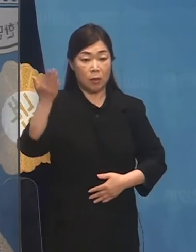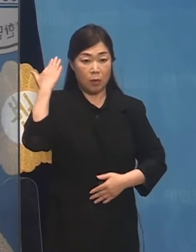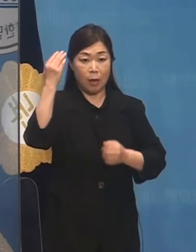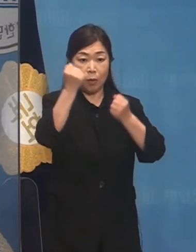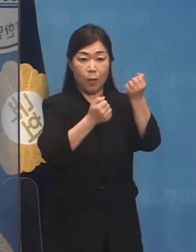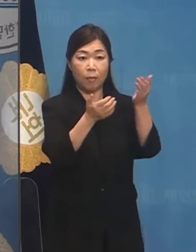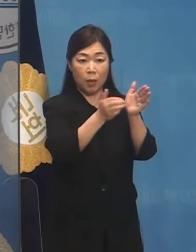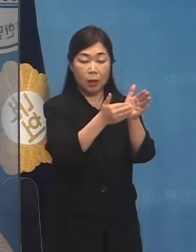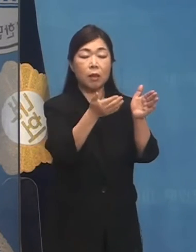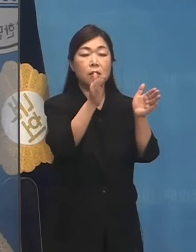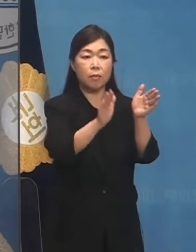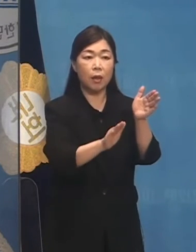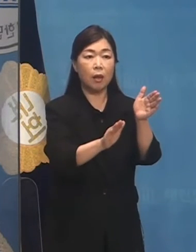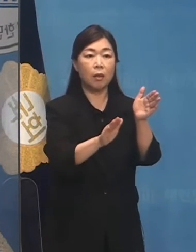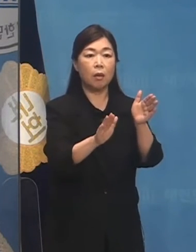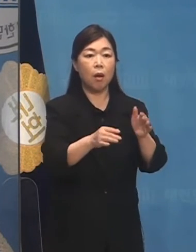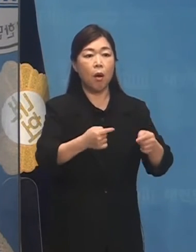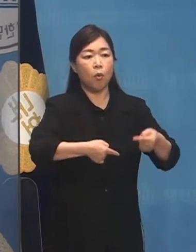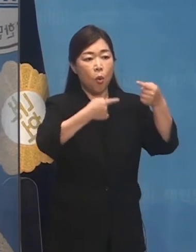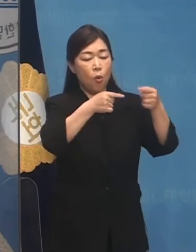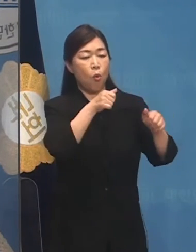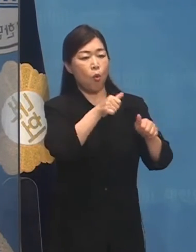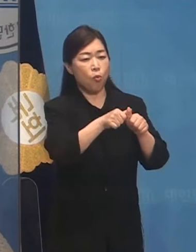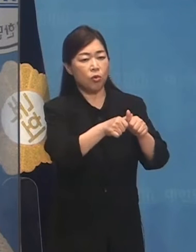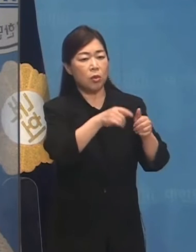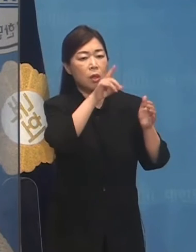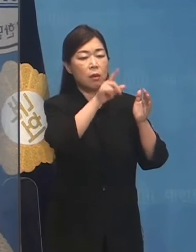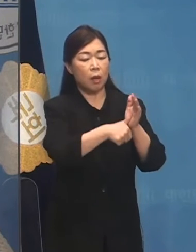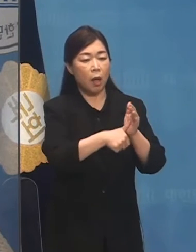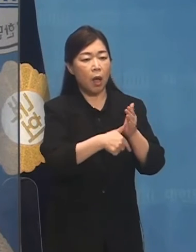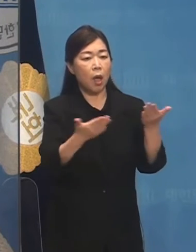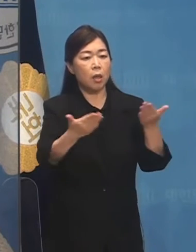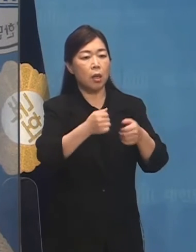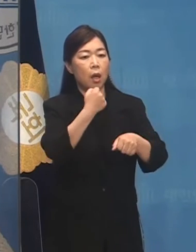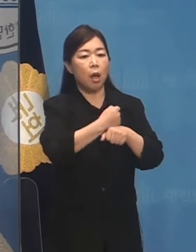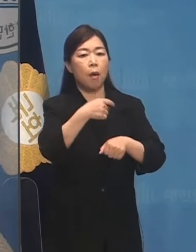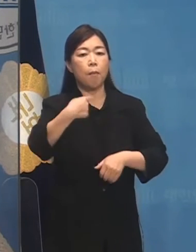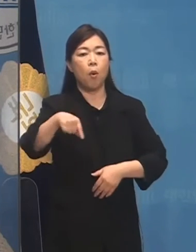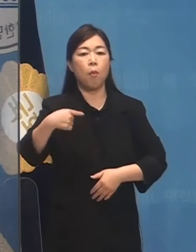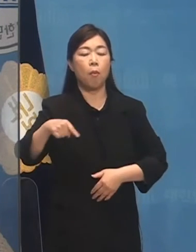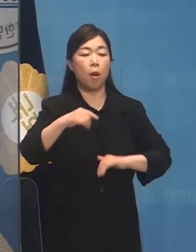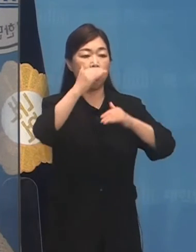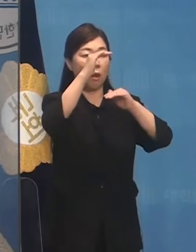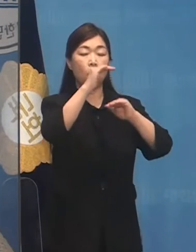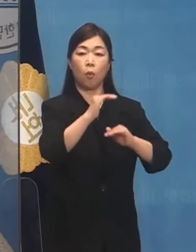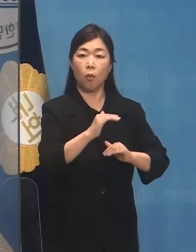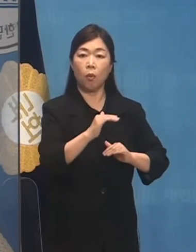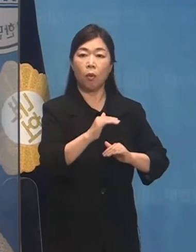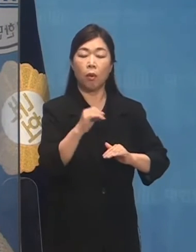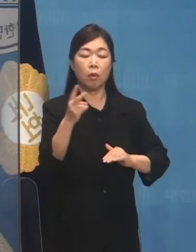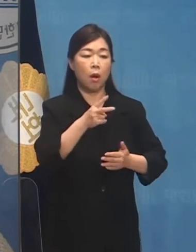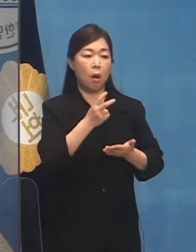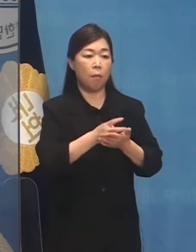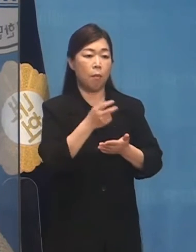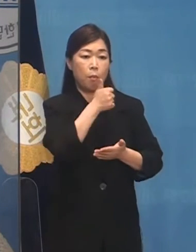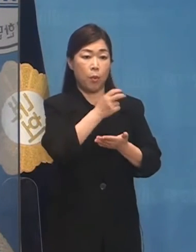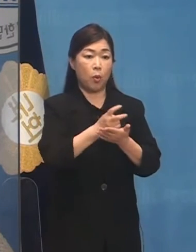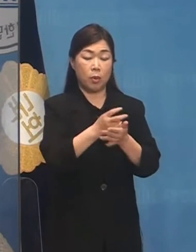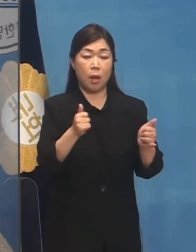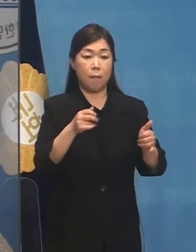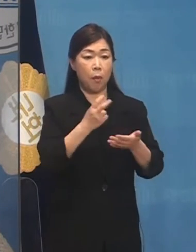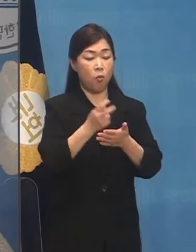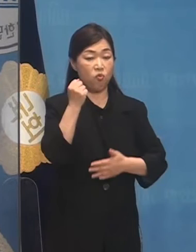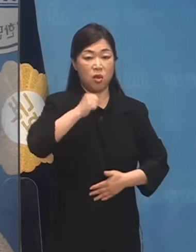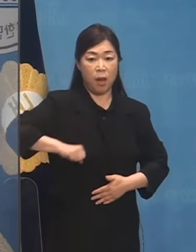말씀을 드렸습니다만은 고문으로서 어떤 업무를 했는지 여부가 변호사법 위반 여부하고도